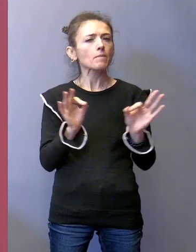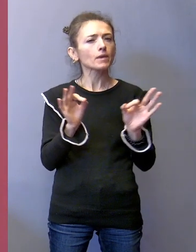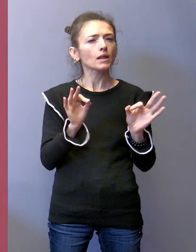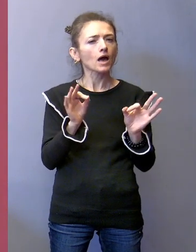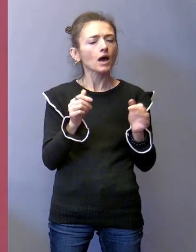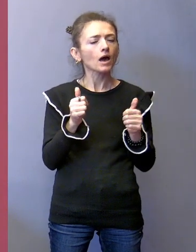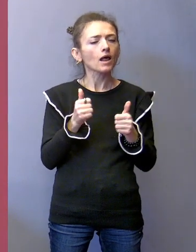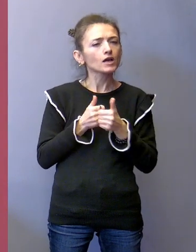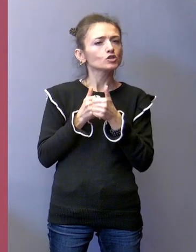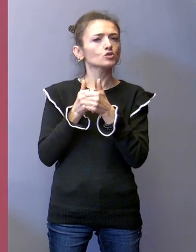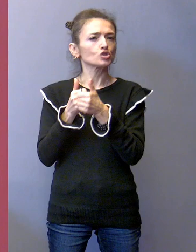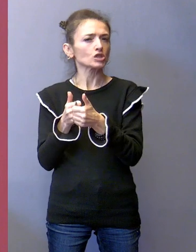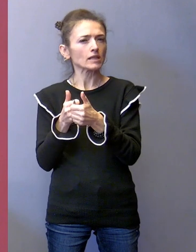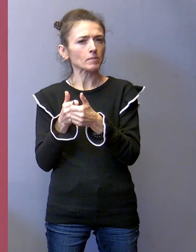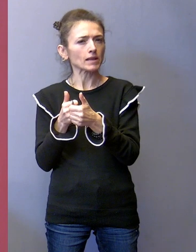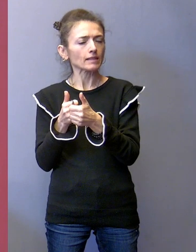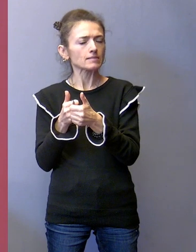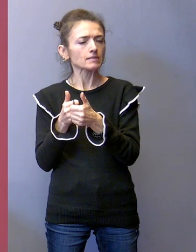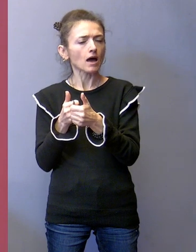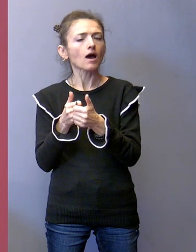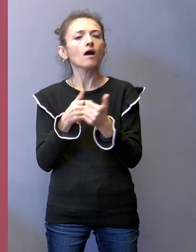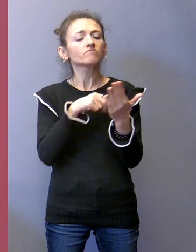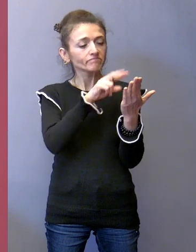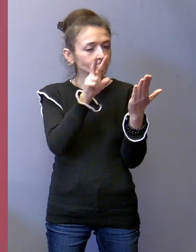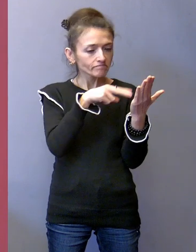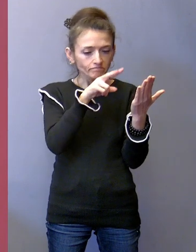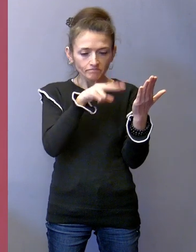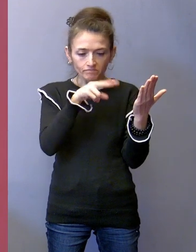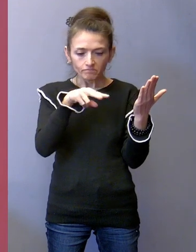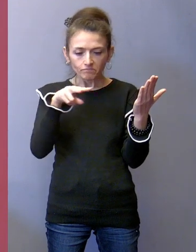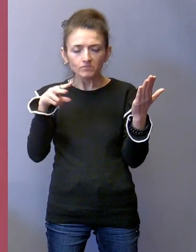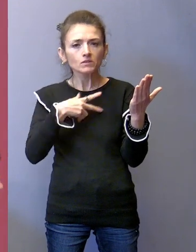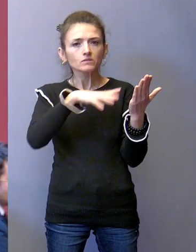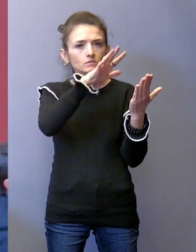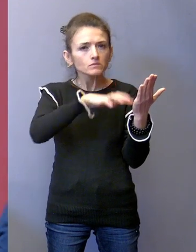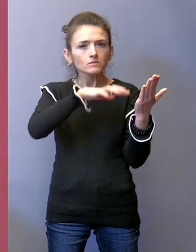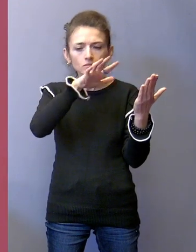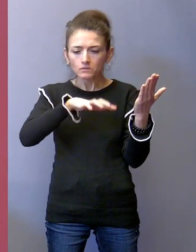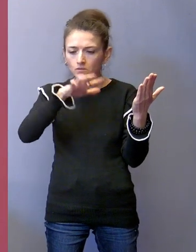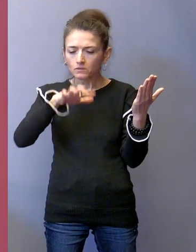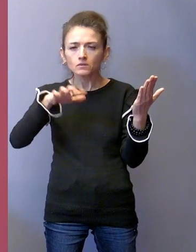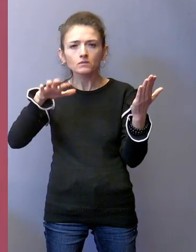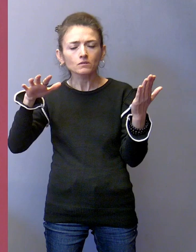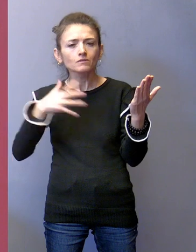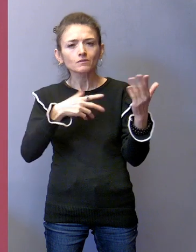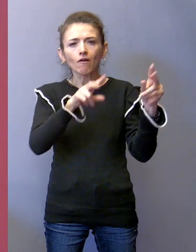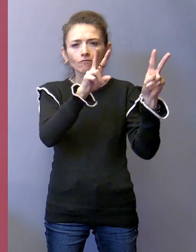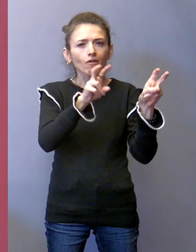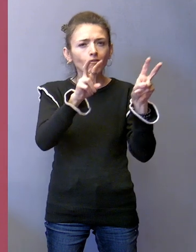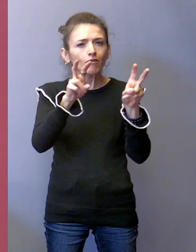passa a guardarlo e noi vediamo che ha diciamo paragrafi con varie